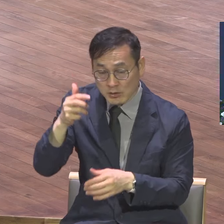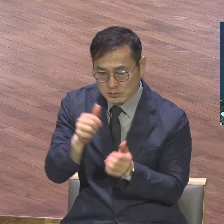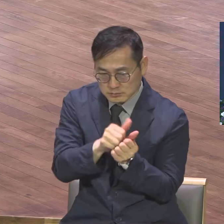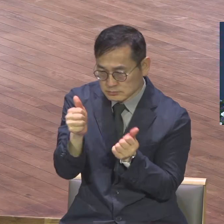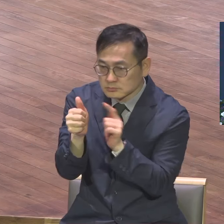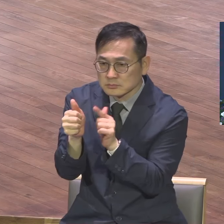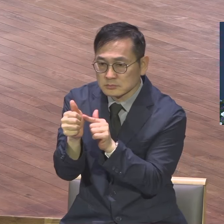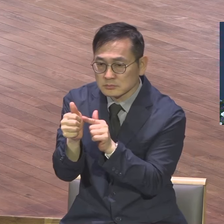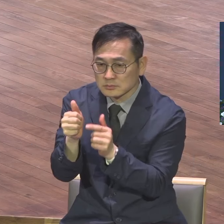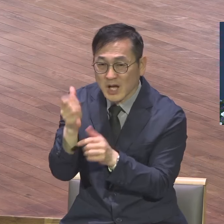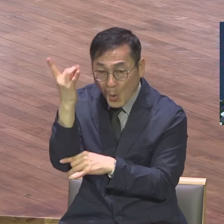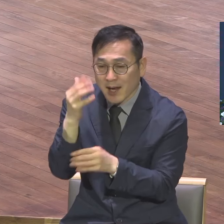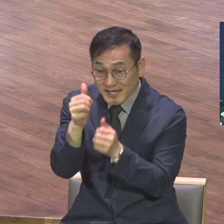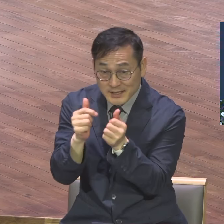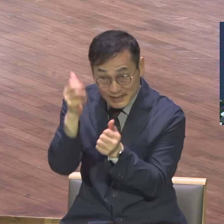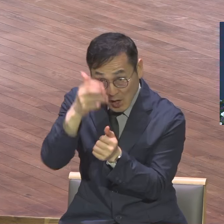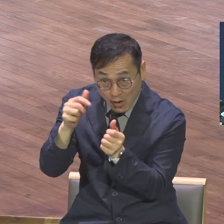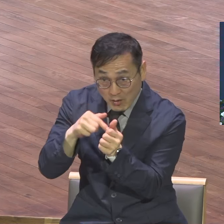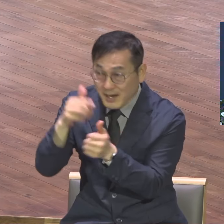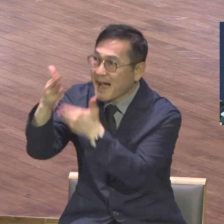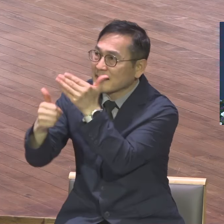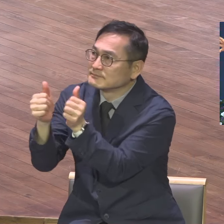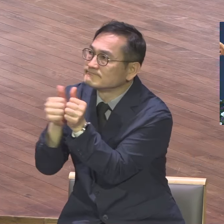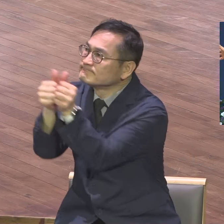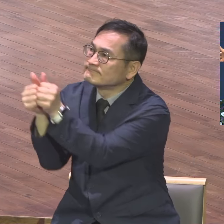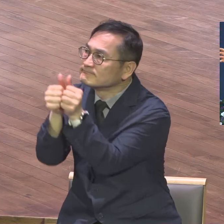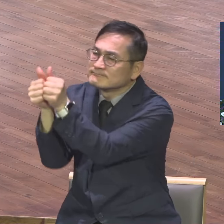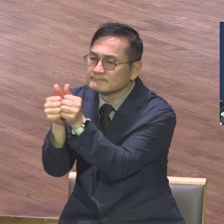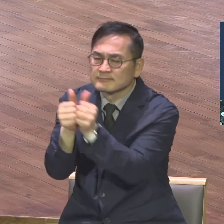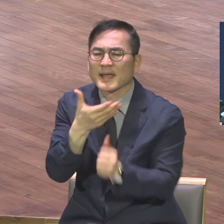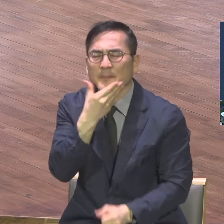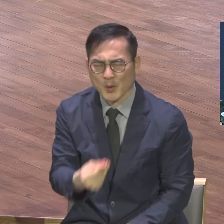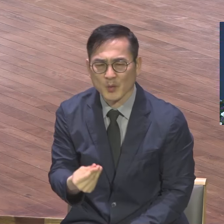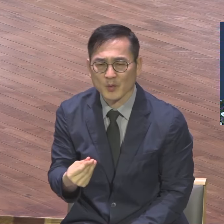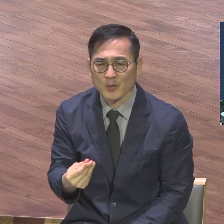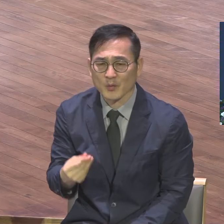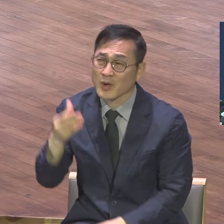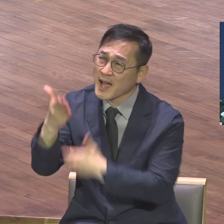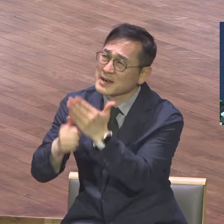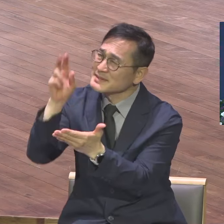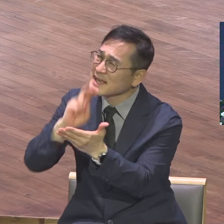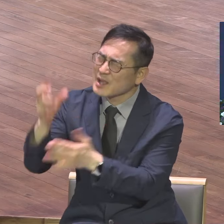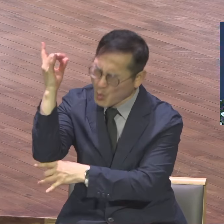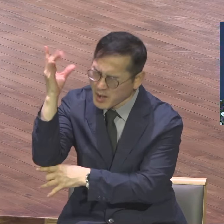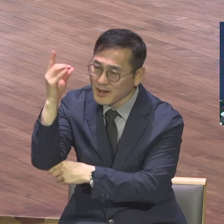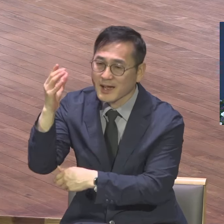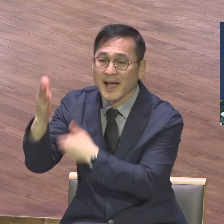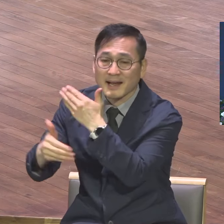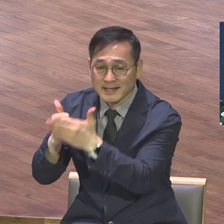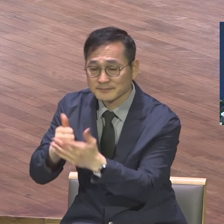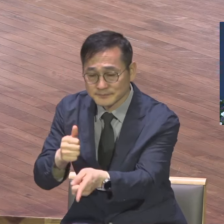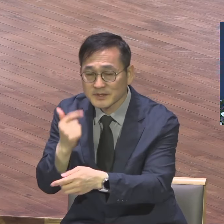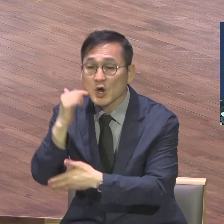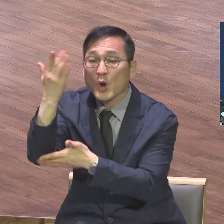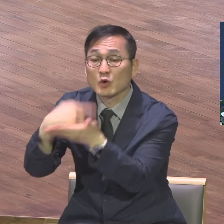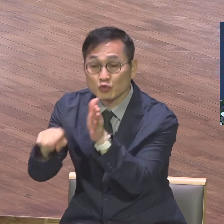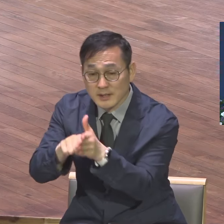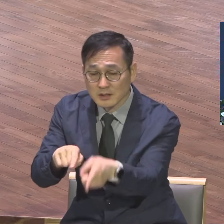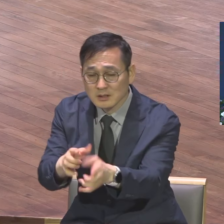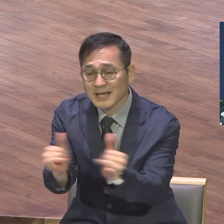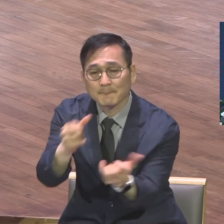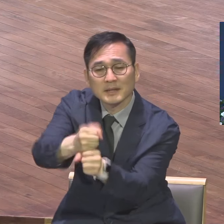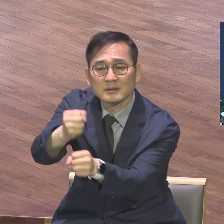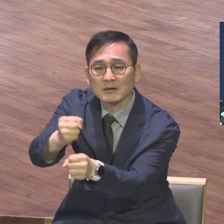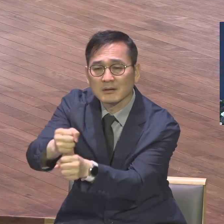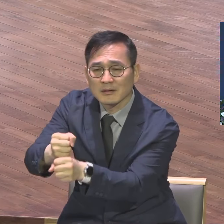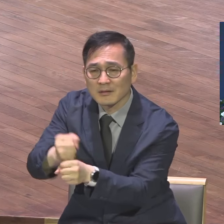찬양하고 하나님 영화롭게 하고 그 내용이 어떤 내용입니까? 5천만 제자, 1천만 제자 세워서 세계복음하자. 그게 뭐 세상